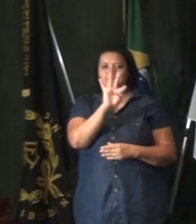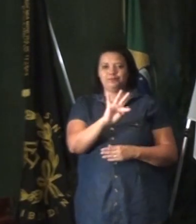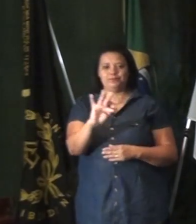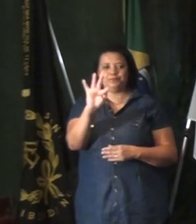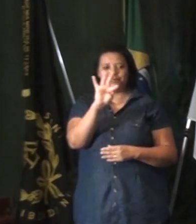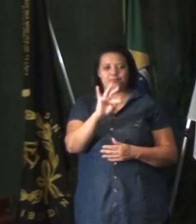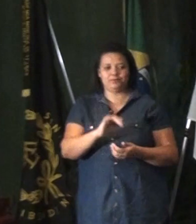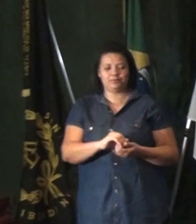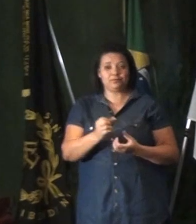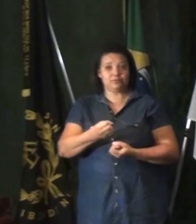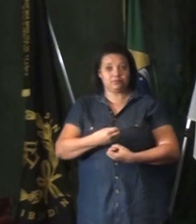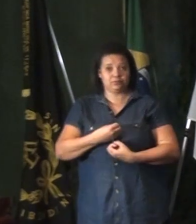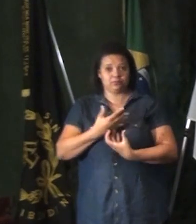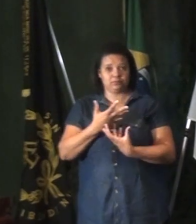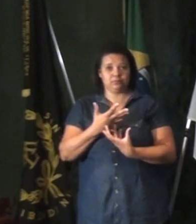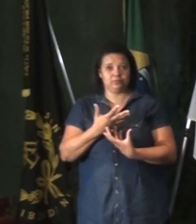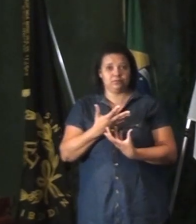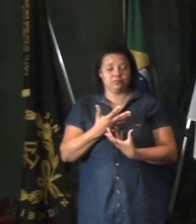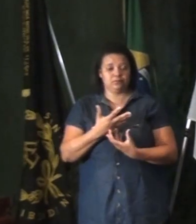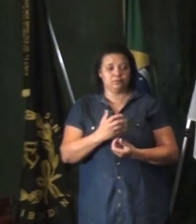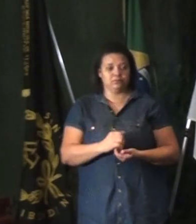poema.